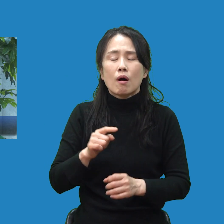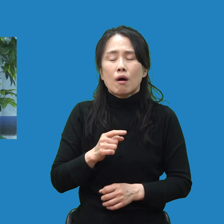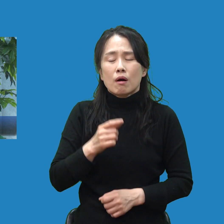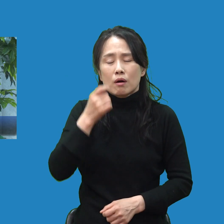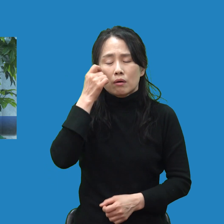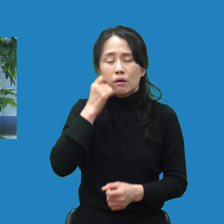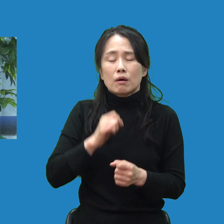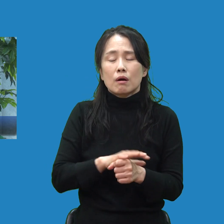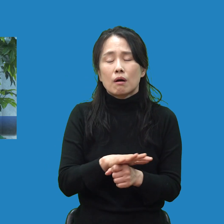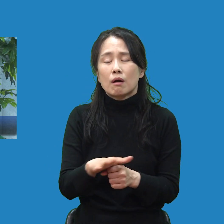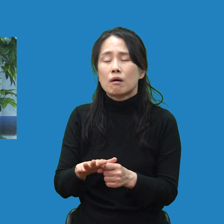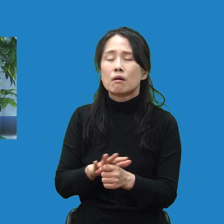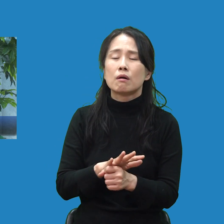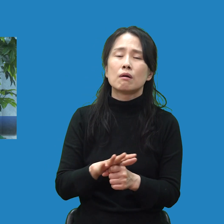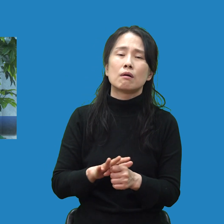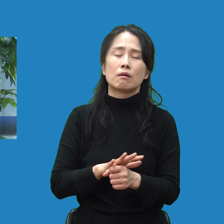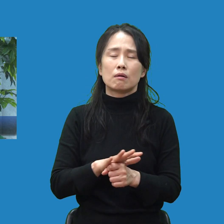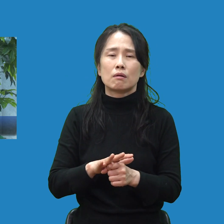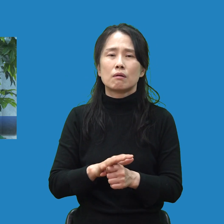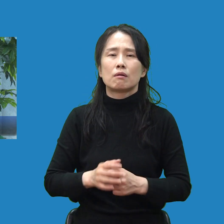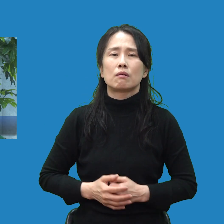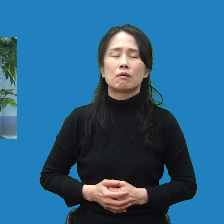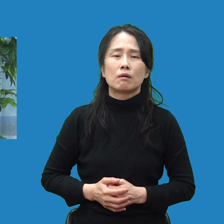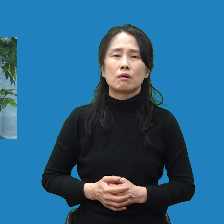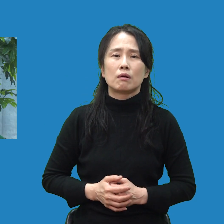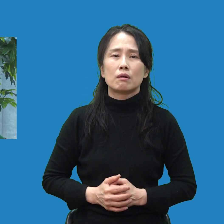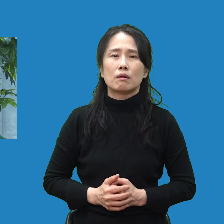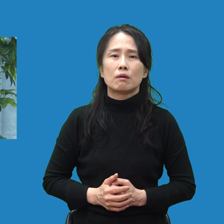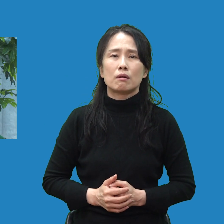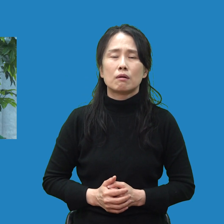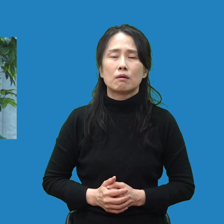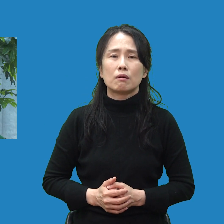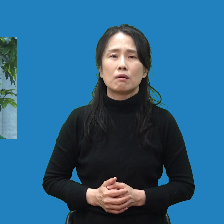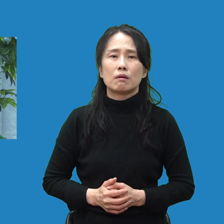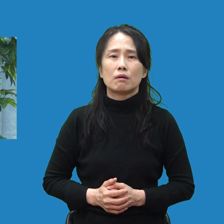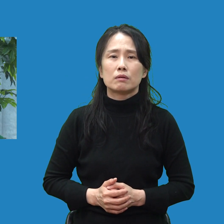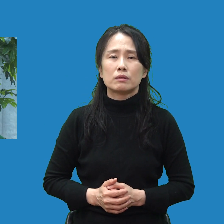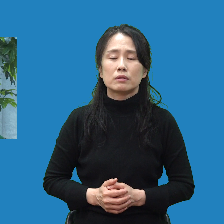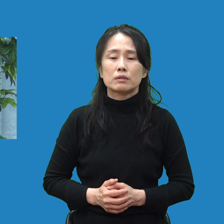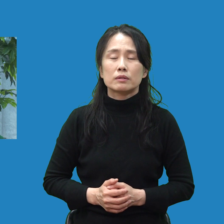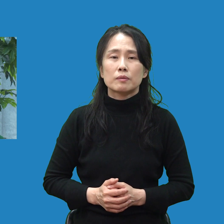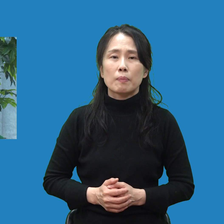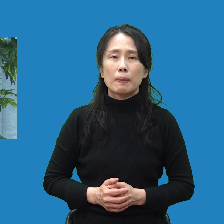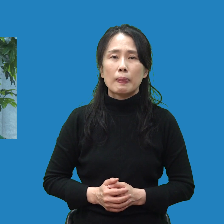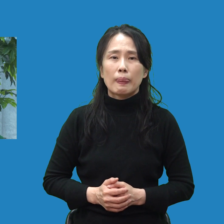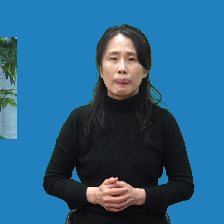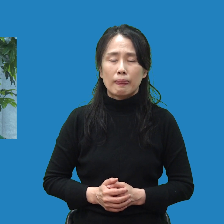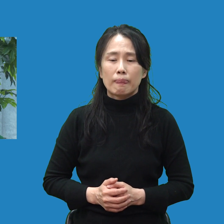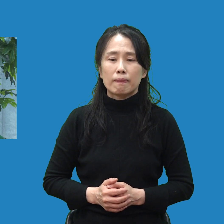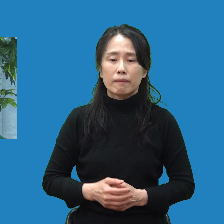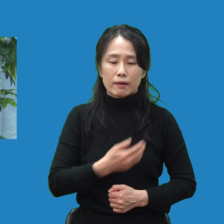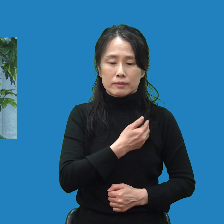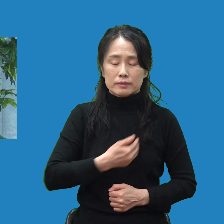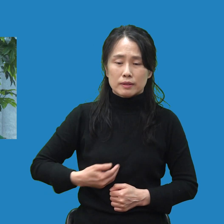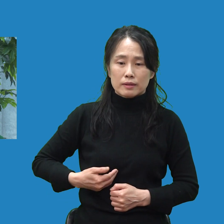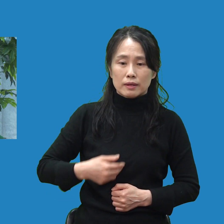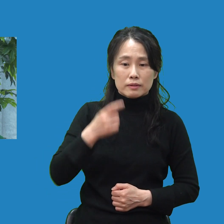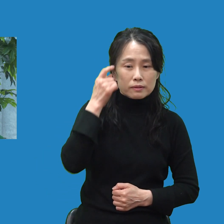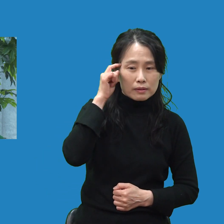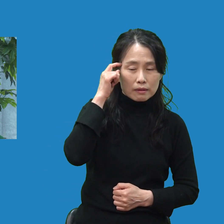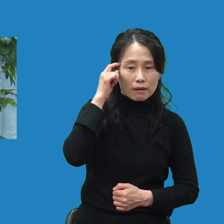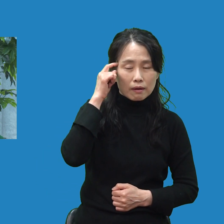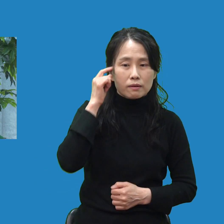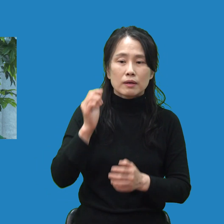배 내장이 막 움직였다는 거예요. 예수님은 12 제자들의 상황과는 영 땅판으로 그